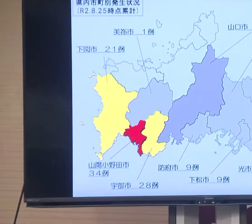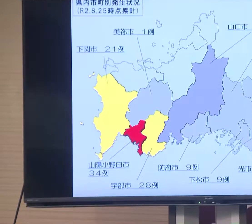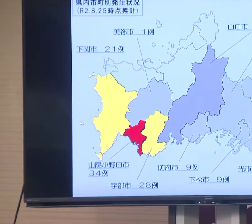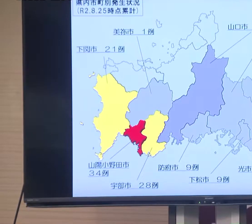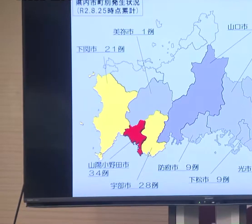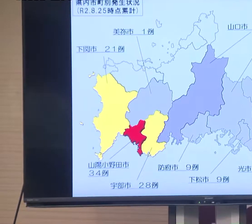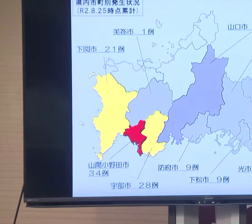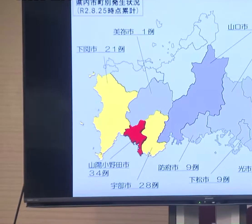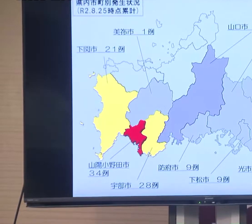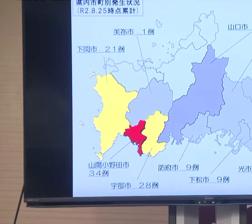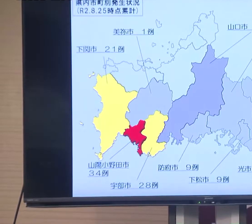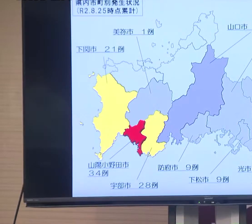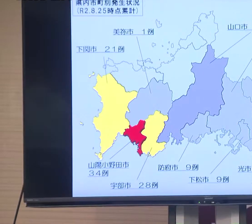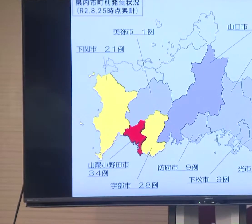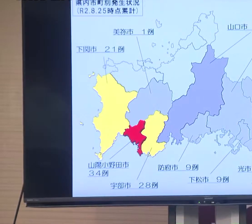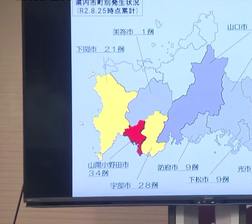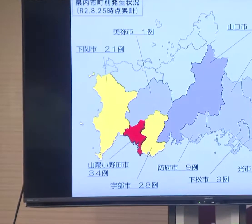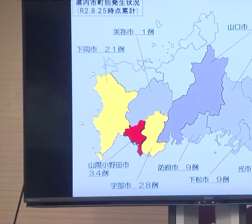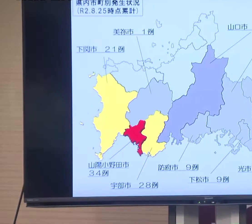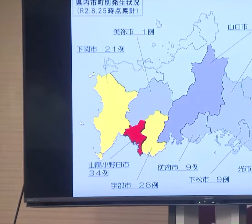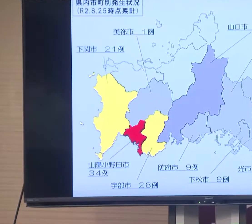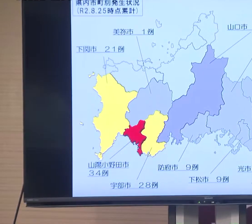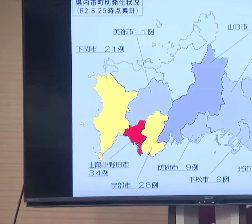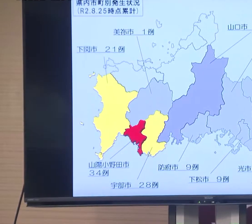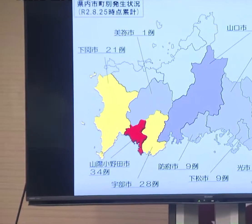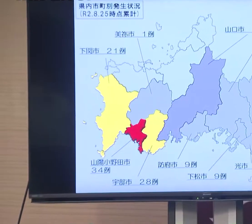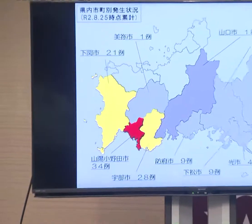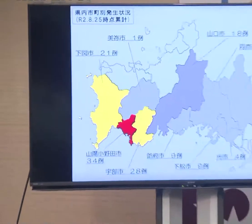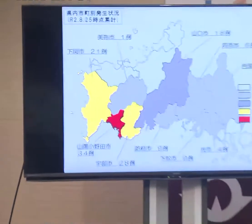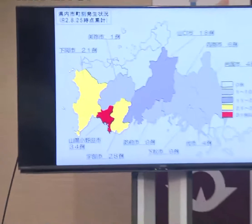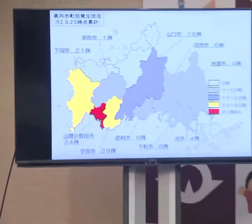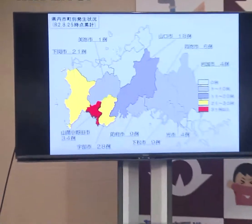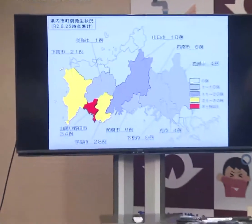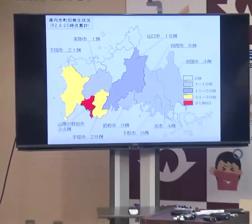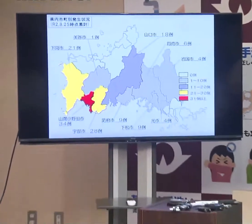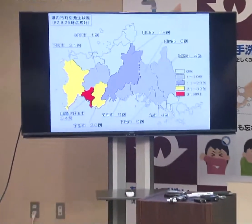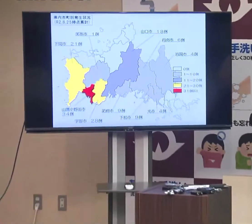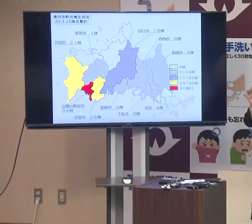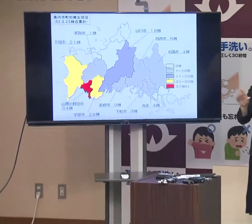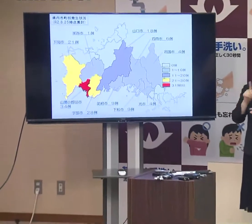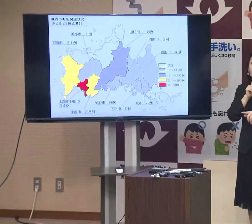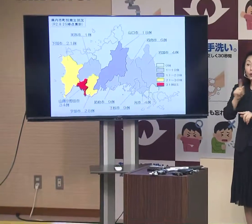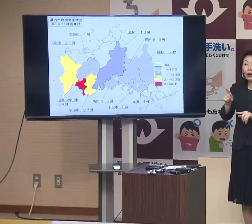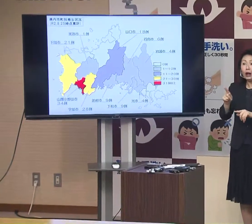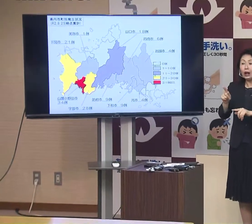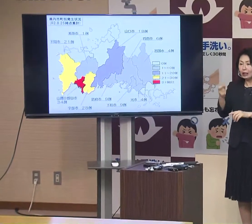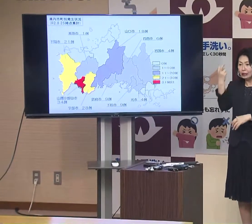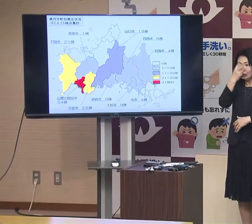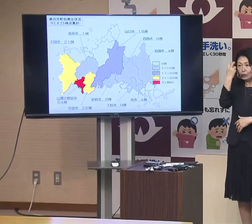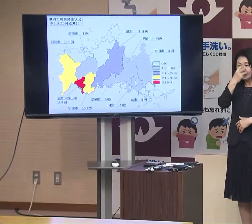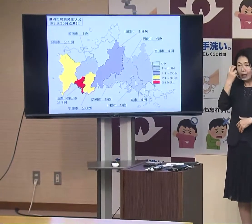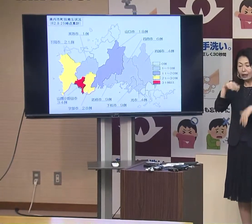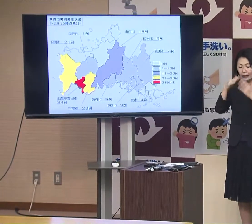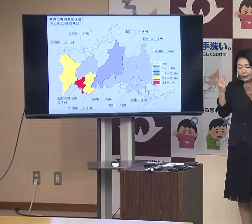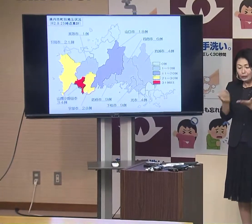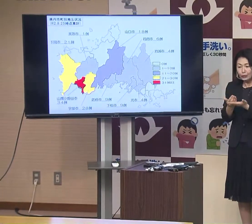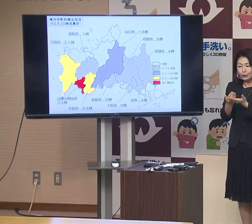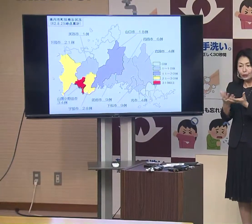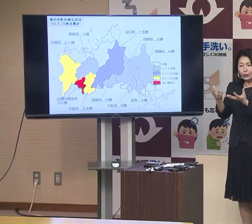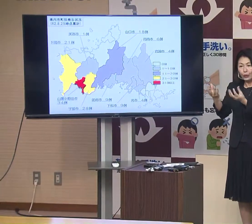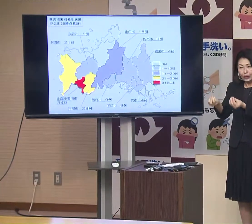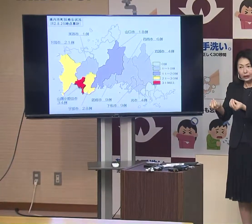を発表するという話を聞いてたんですけれども、今日発表があったということも、全数調査すべて終えて、この全飲食店関